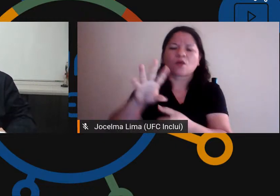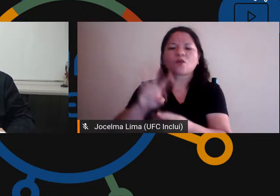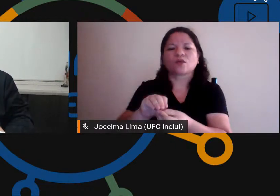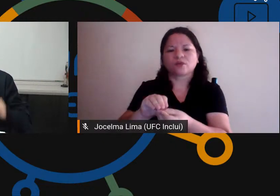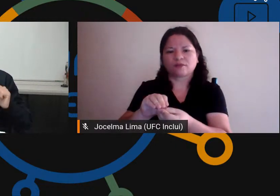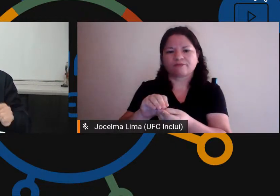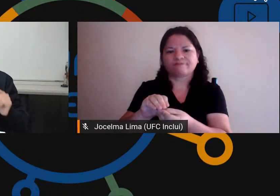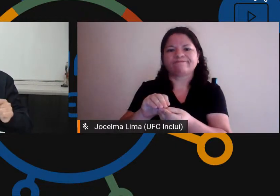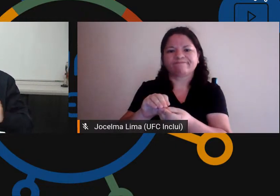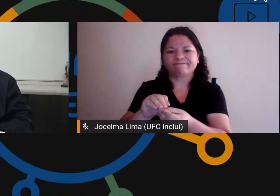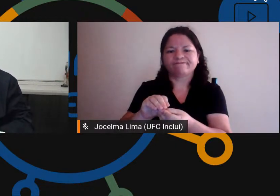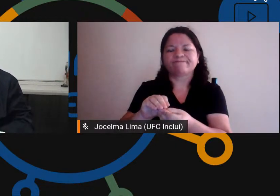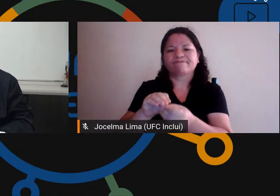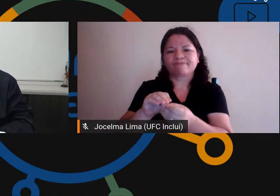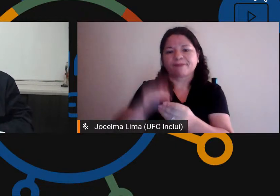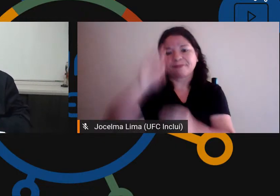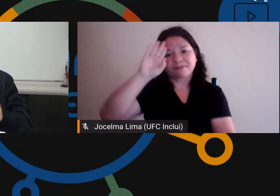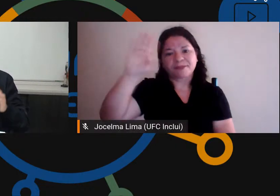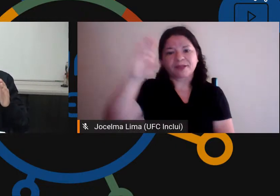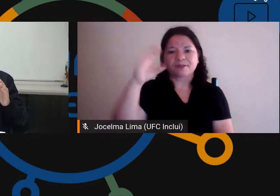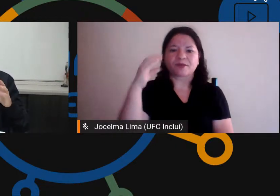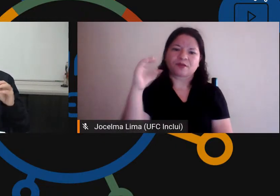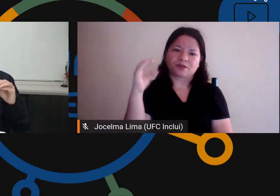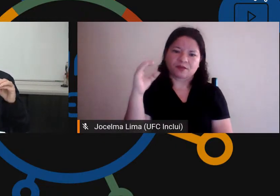cientista, embora não seja o mais frequente.